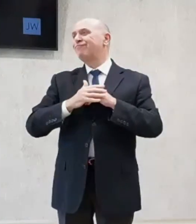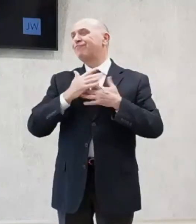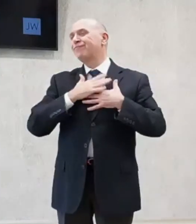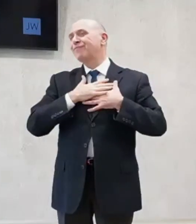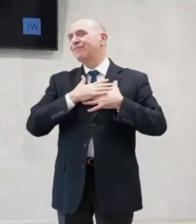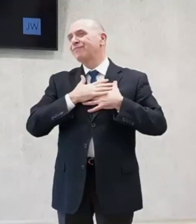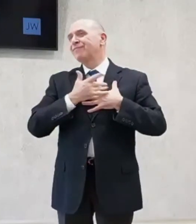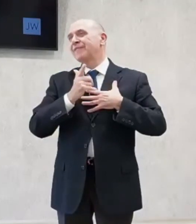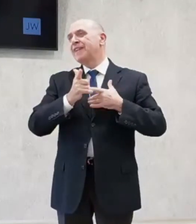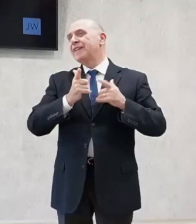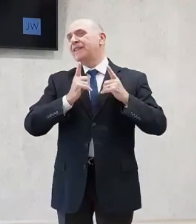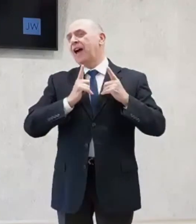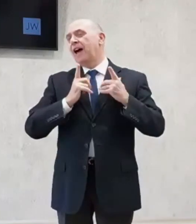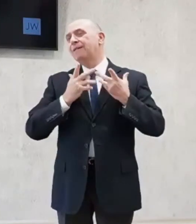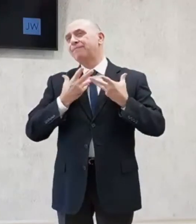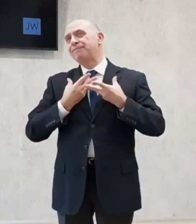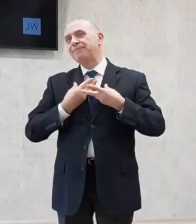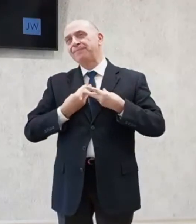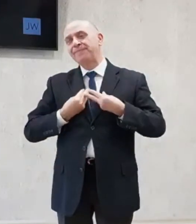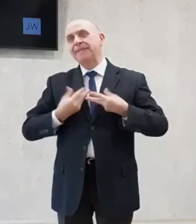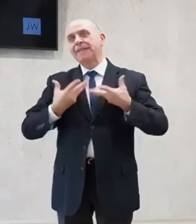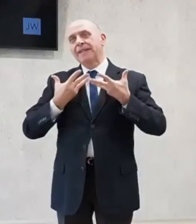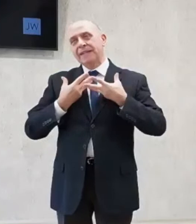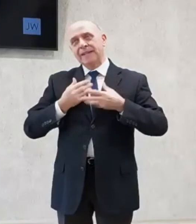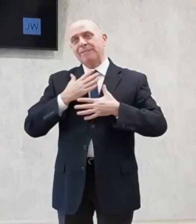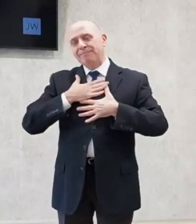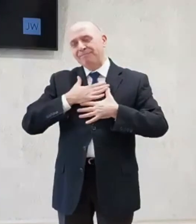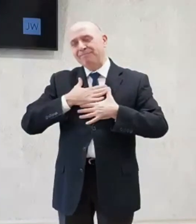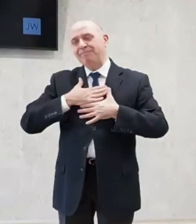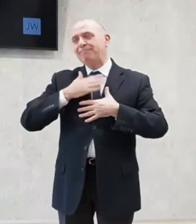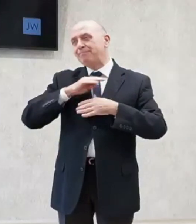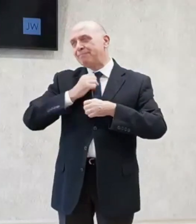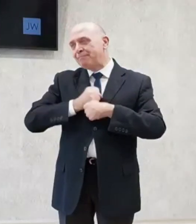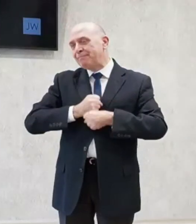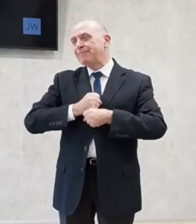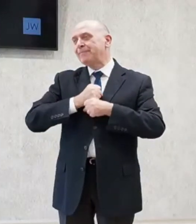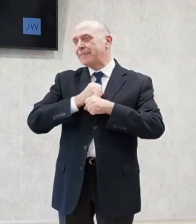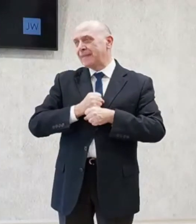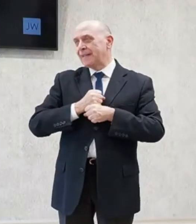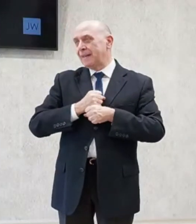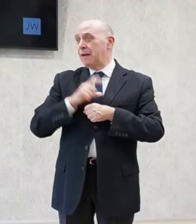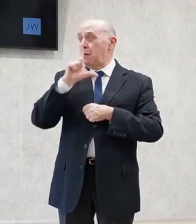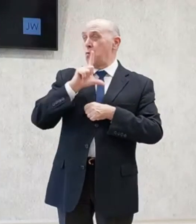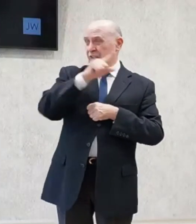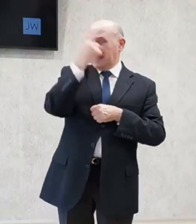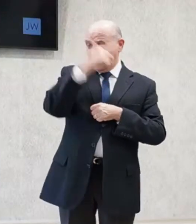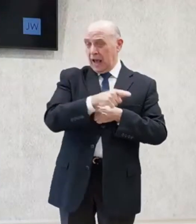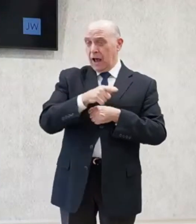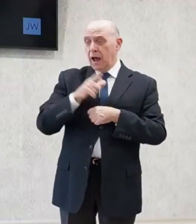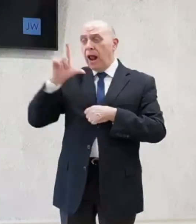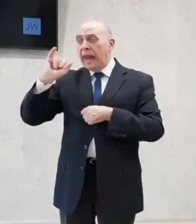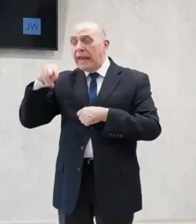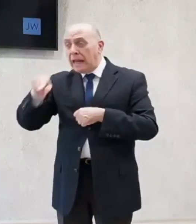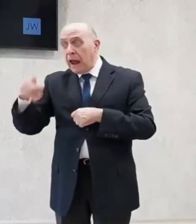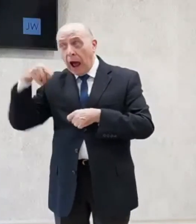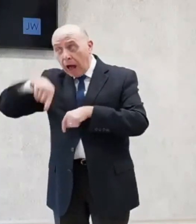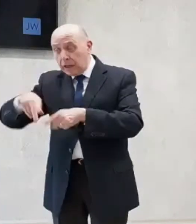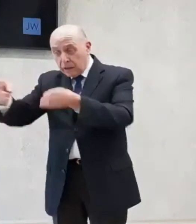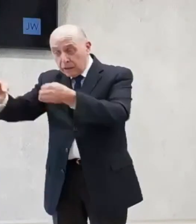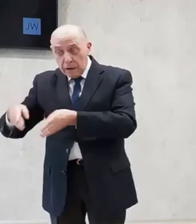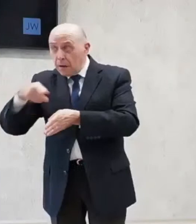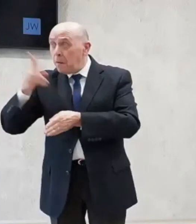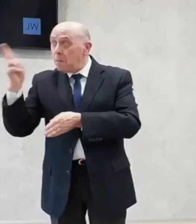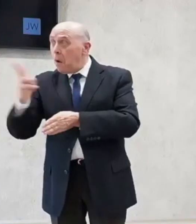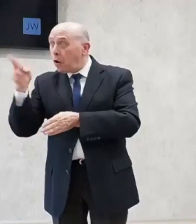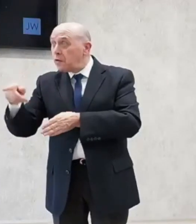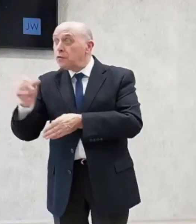danno certezza e in questo caso a Luigi Ti sta dando certezza a Geova che in linea non sta soffrendo prima è come se